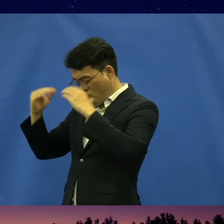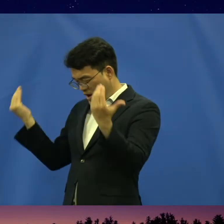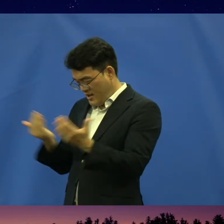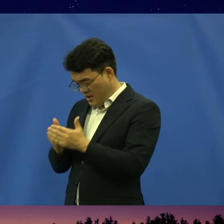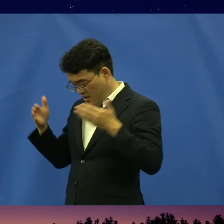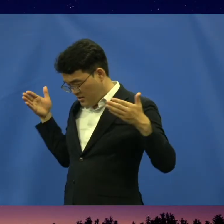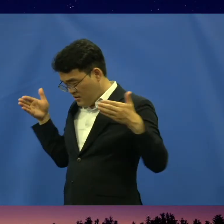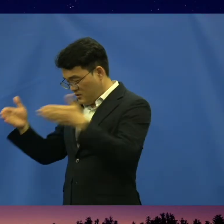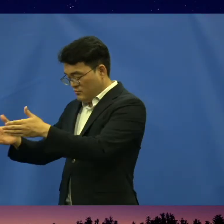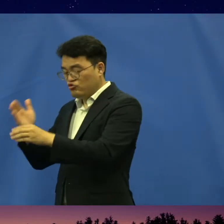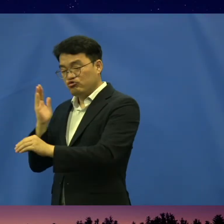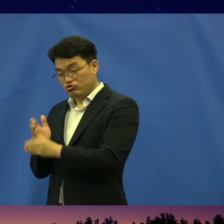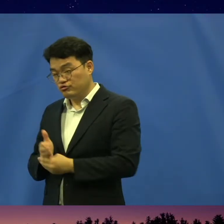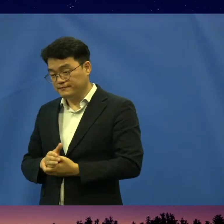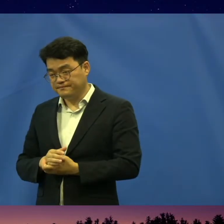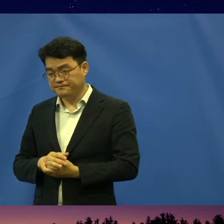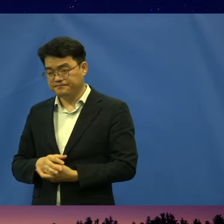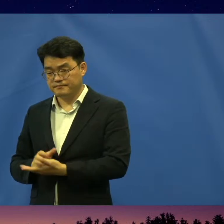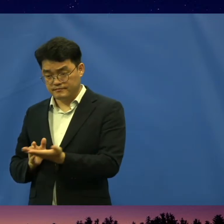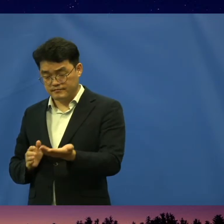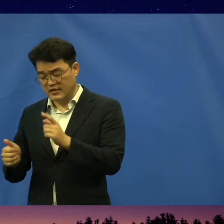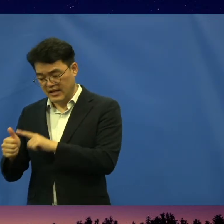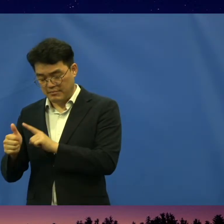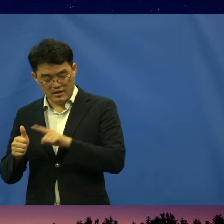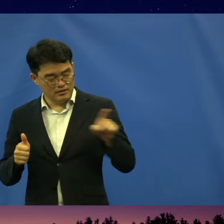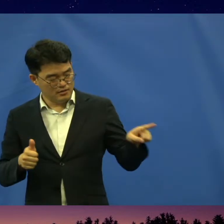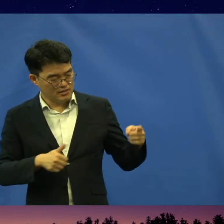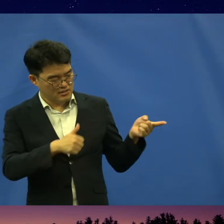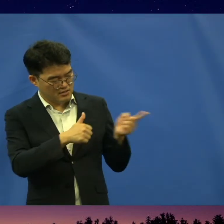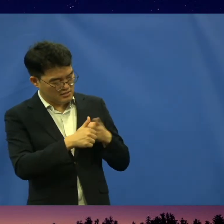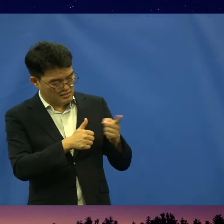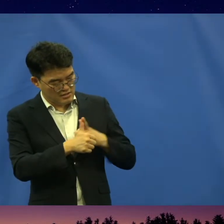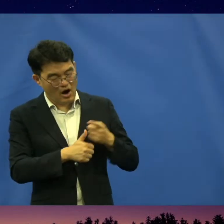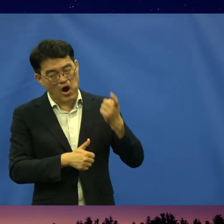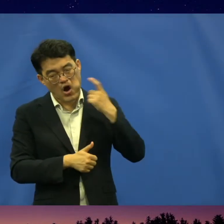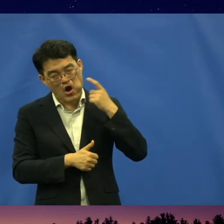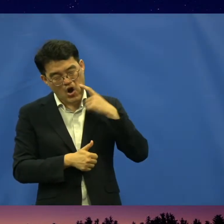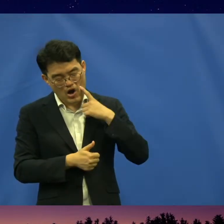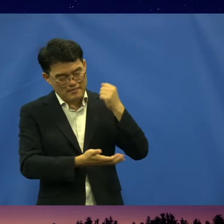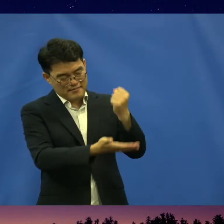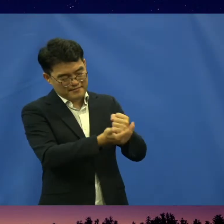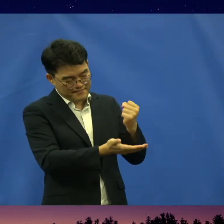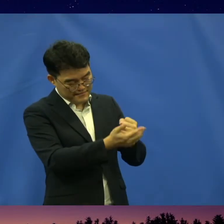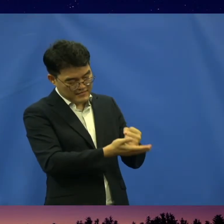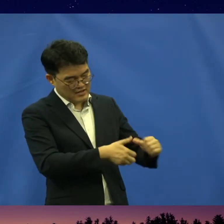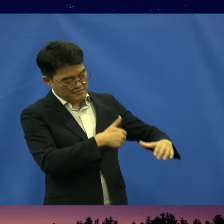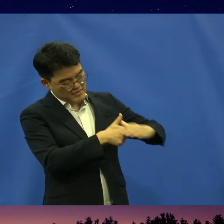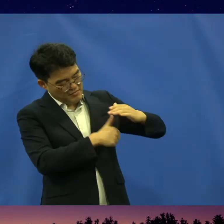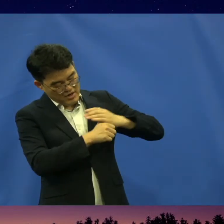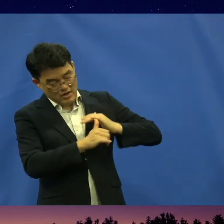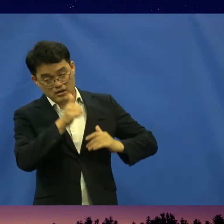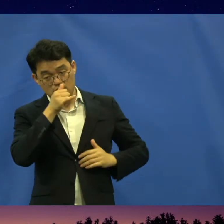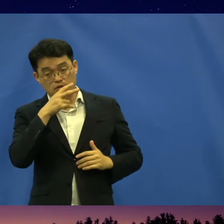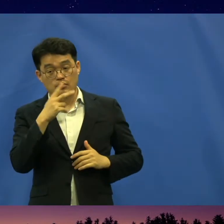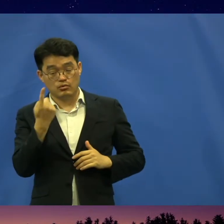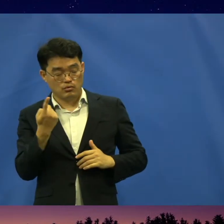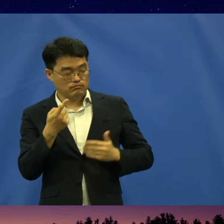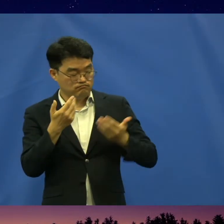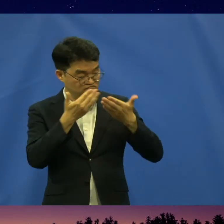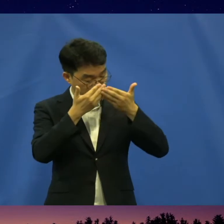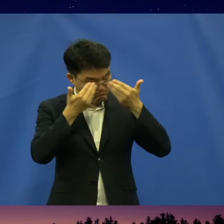여러분, 느헤미야는 적의 비난, 조롱, 타협, 교란 작업, 수없는 공격을 쏟아부어도 가는 길을 가는 거예요. 가는 길을 가는 거예요.